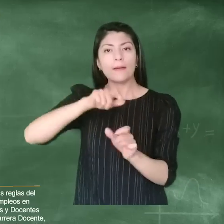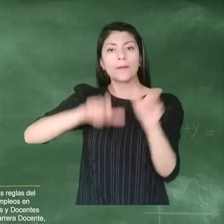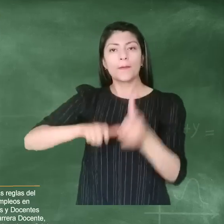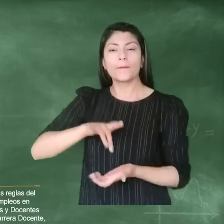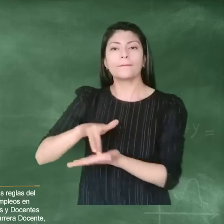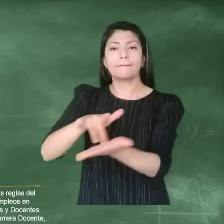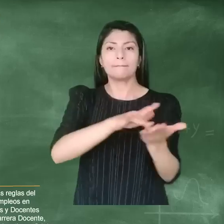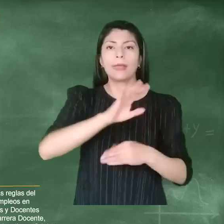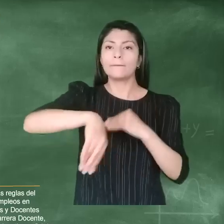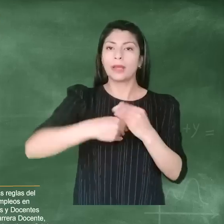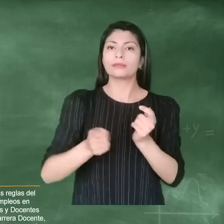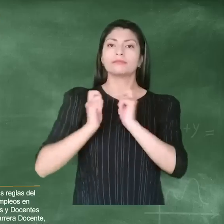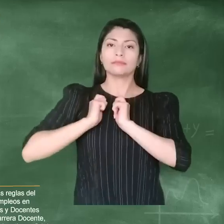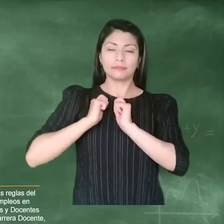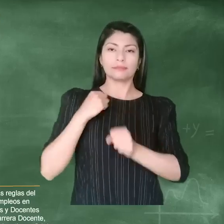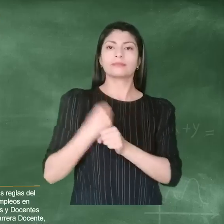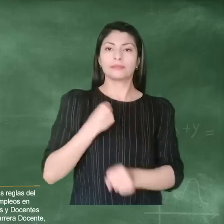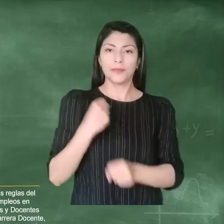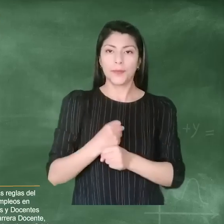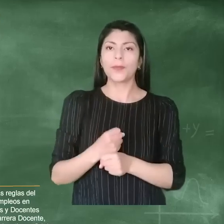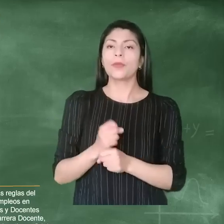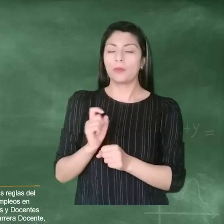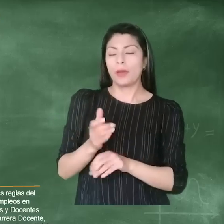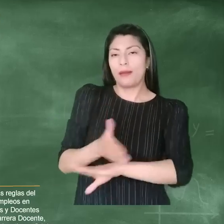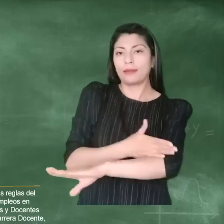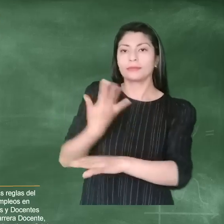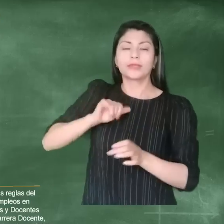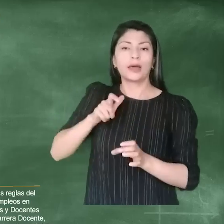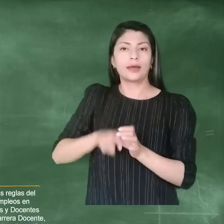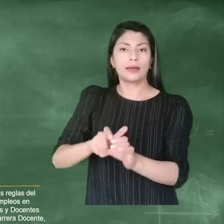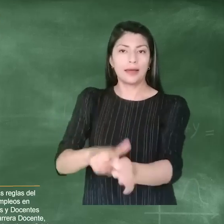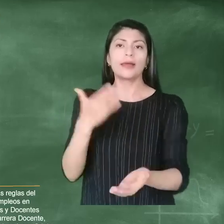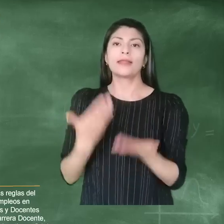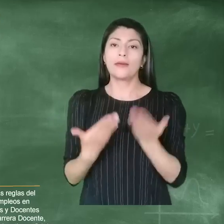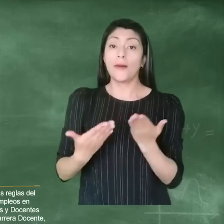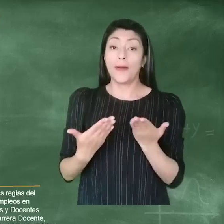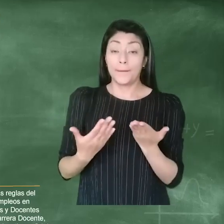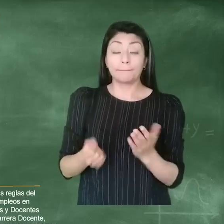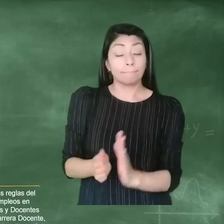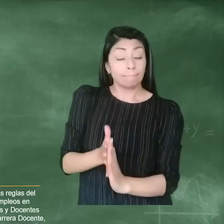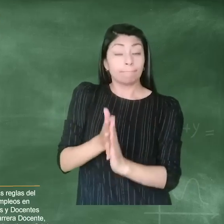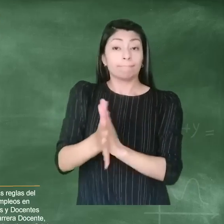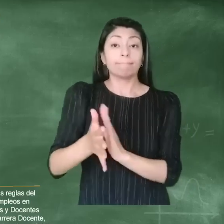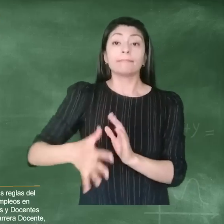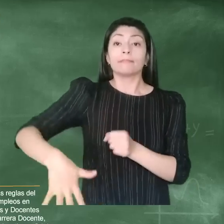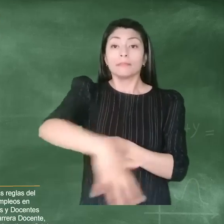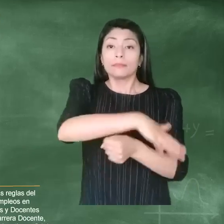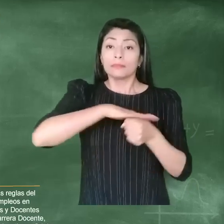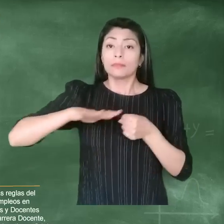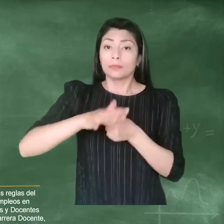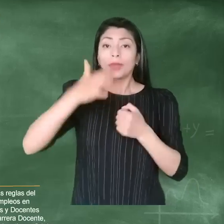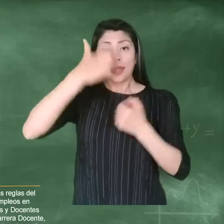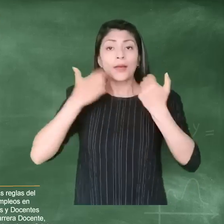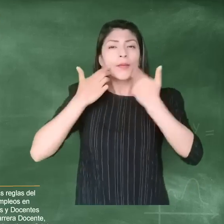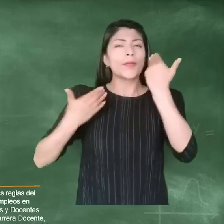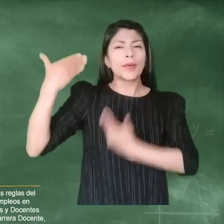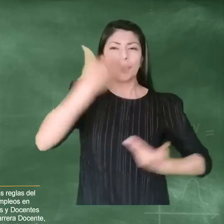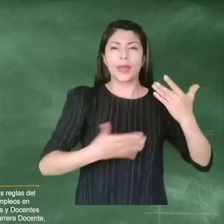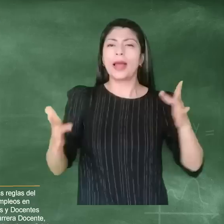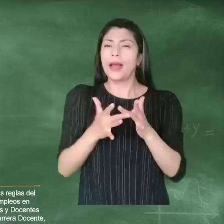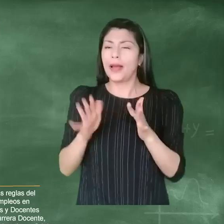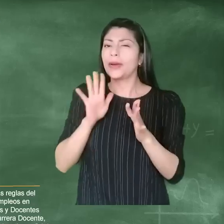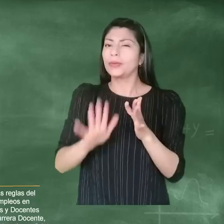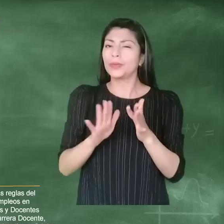comportamentales de cada uno de los aspirantes según el cargo al cual se haya inscrito. En este contexto, las pruebas que